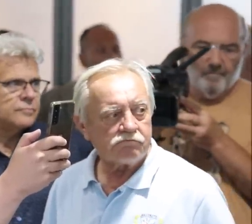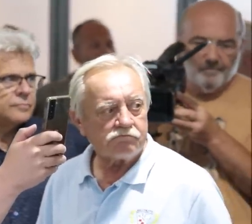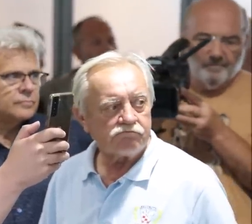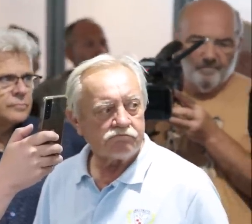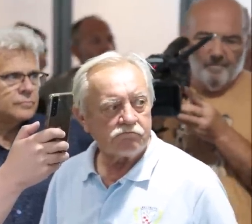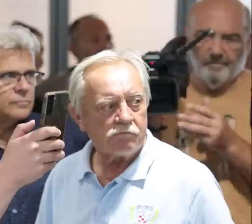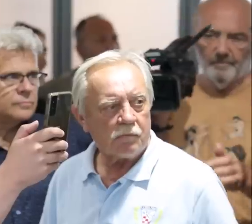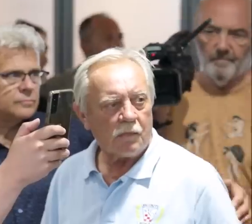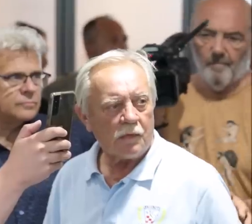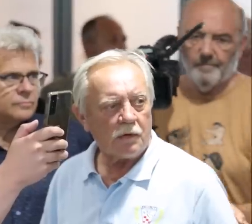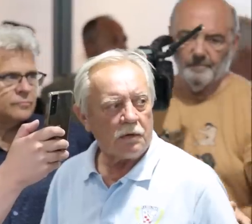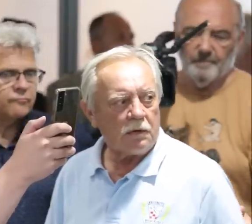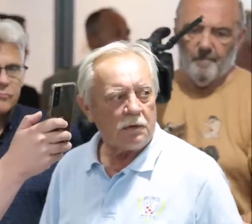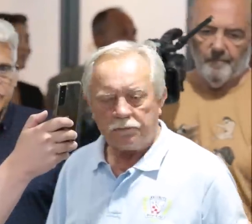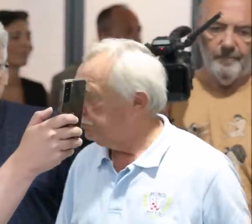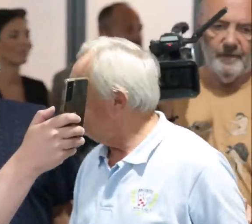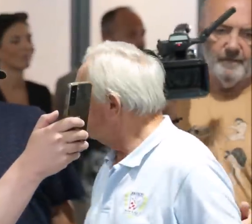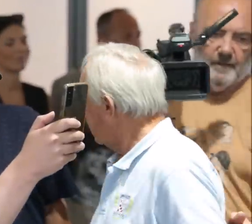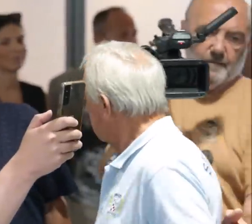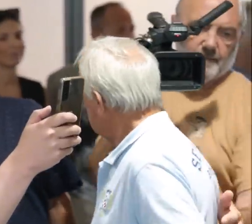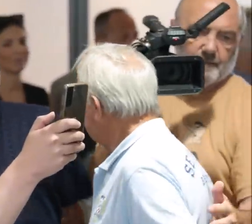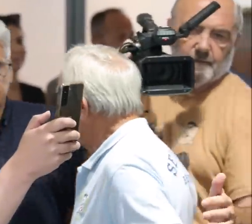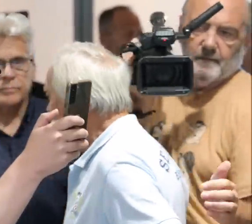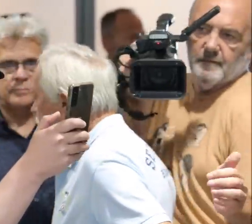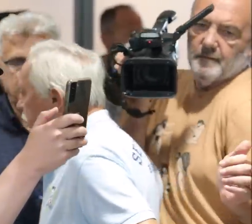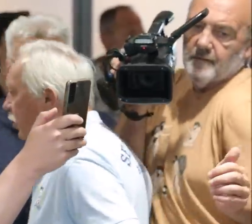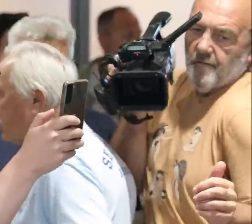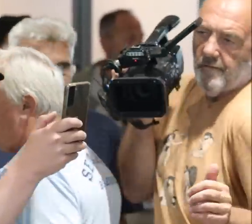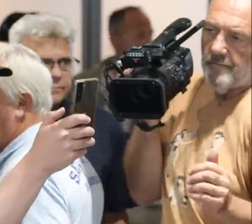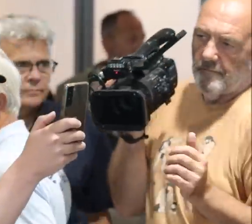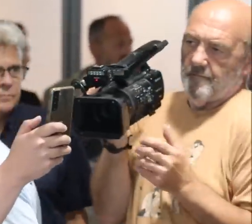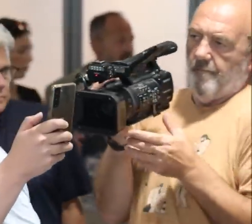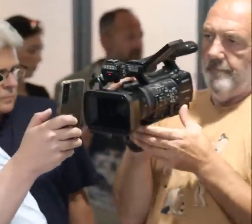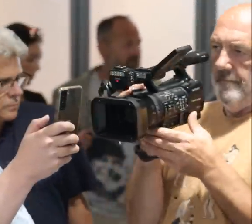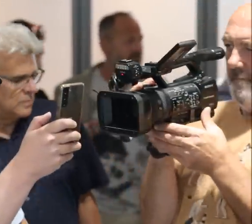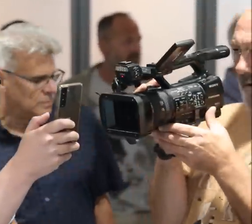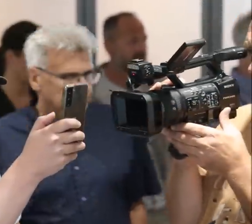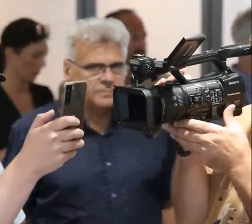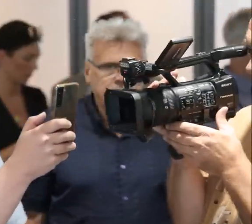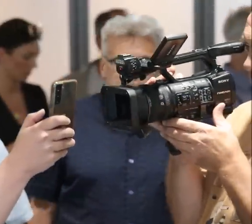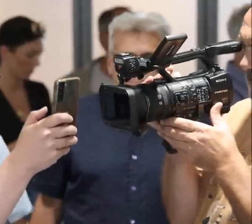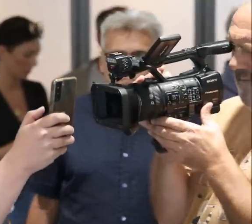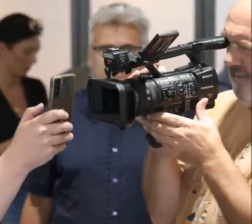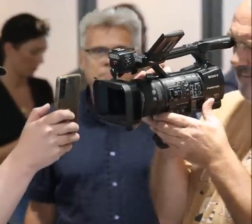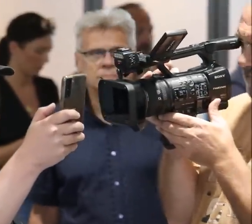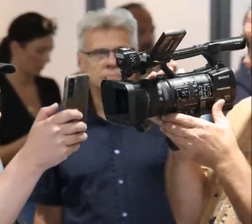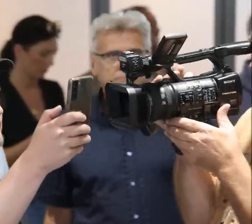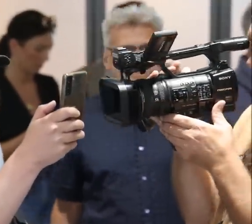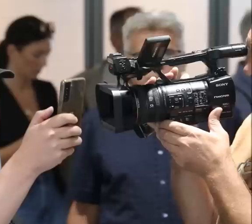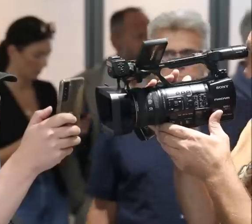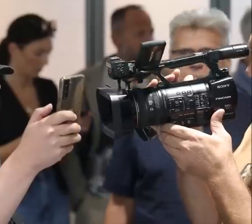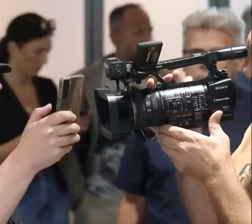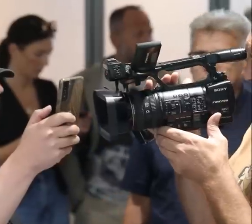za iznajmljivača apartmana. A odjednom zastupnik Pernar bivši koji ima nekoliko apartmana, koji je samo o tome govorio, odjednom se počeo pojavljivati